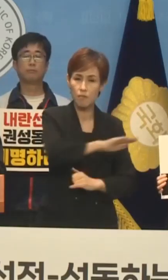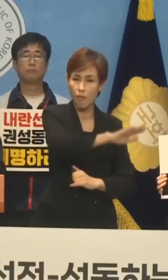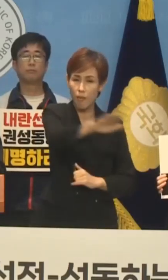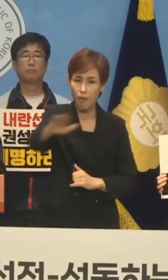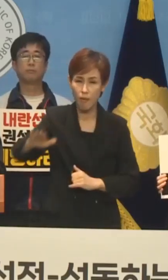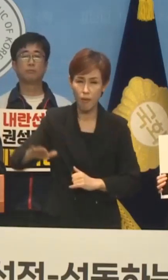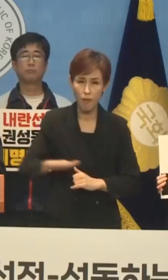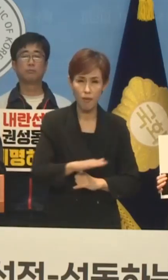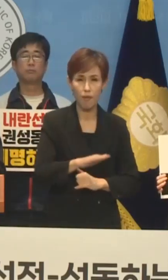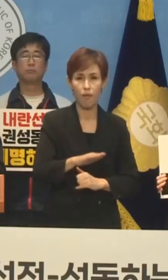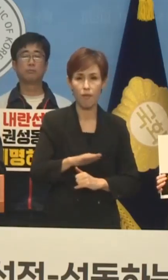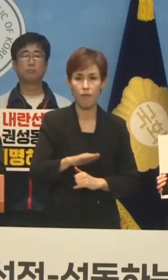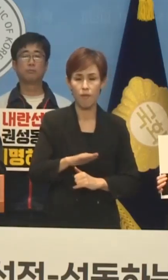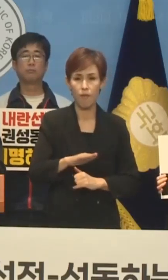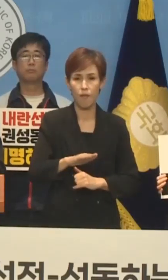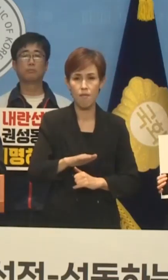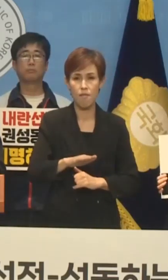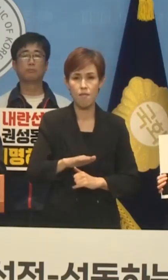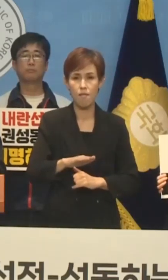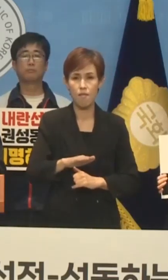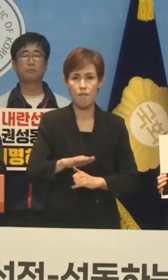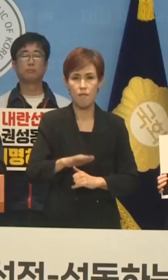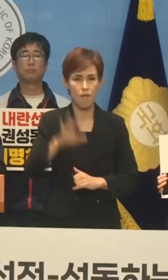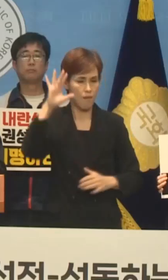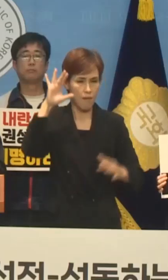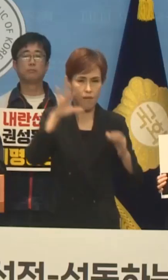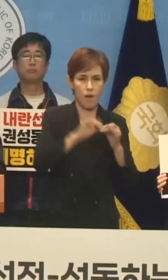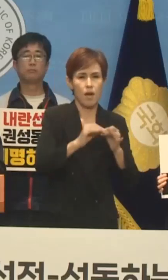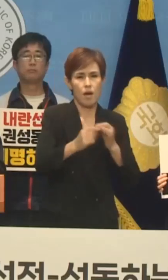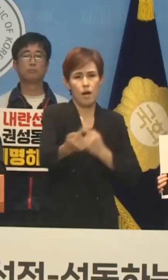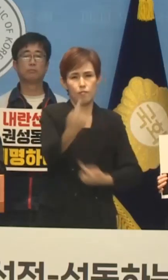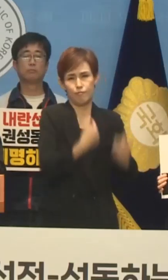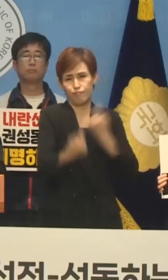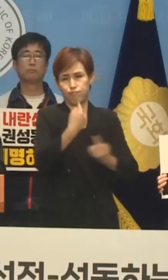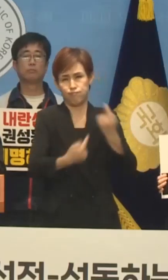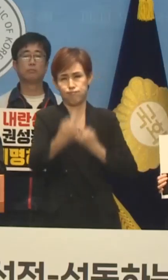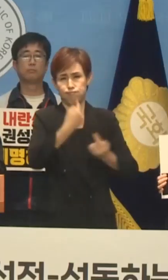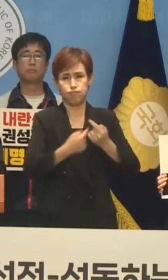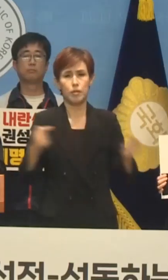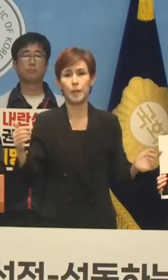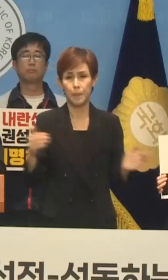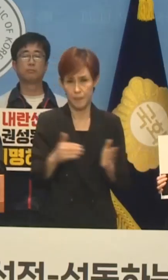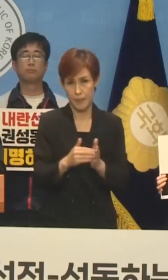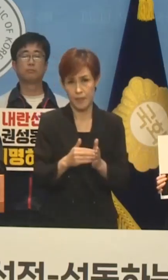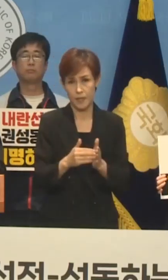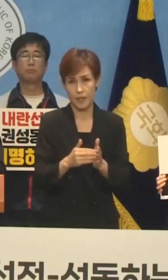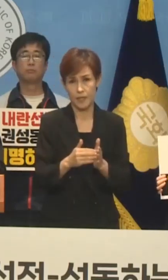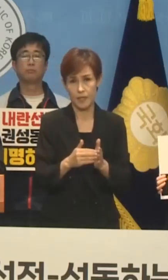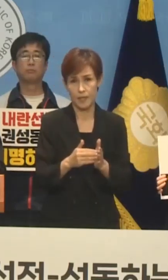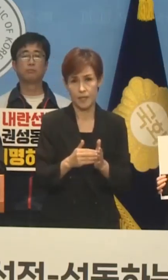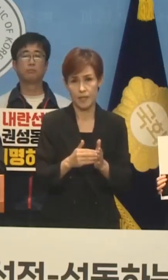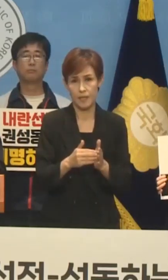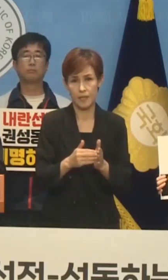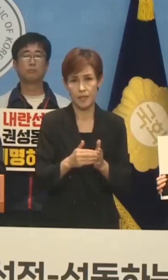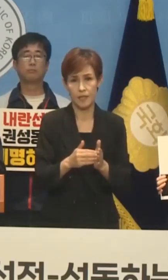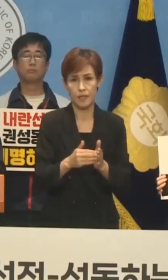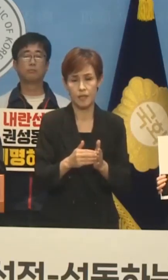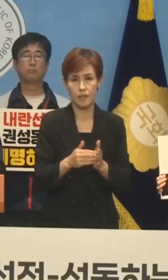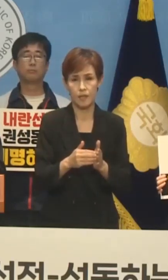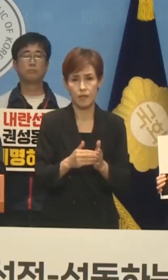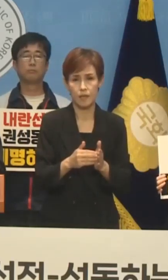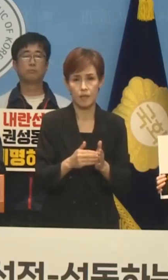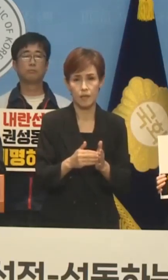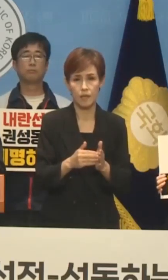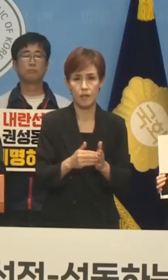전 국민이 마치 기다렸다는 듯이 권성동 의원 제명에 동의를 해주셨고 그 결과